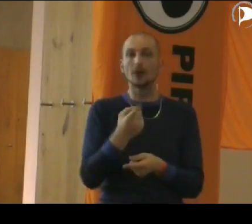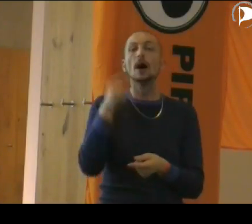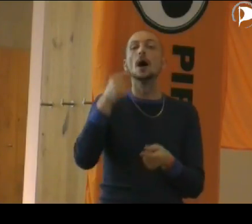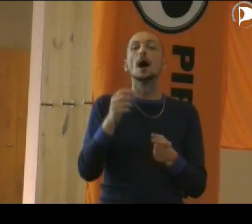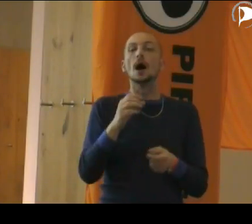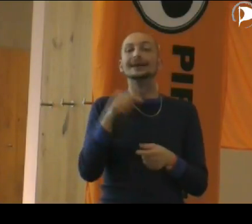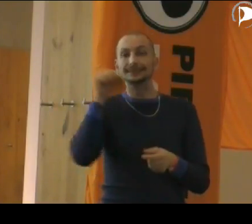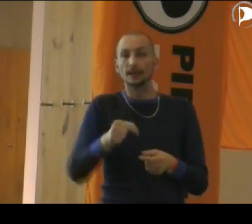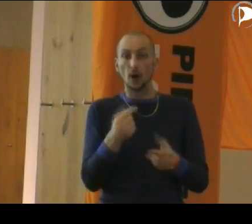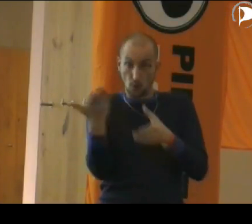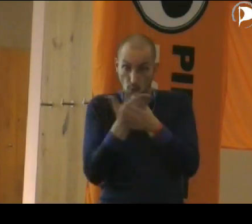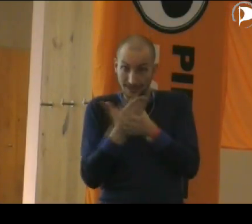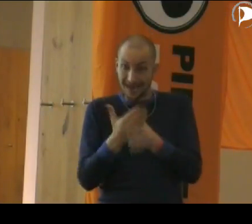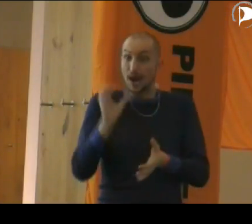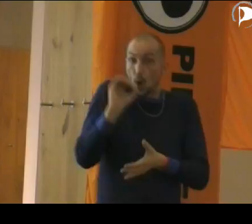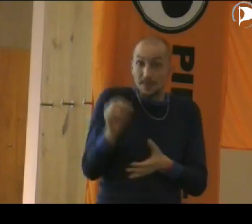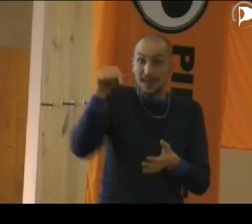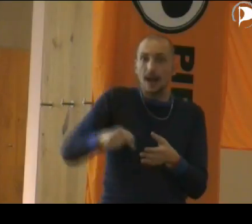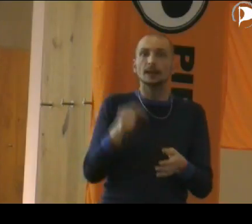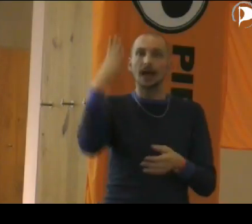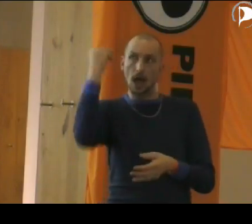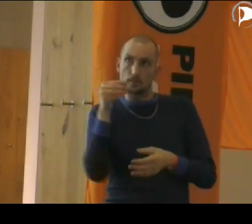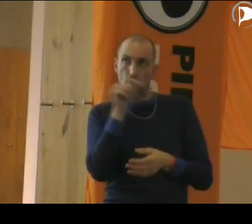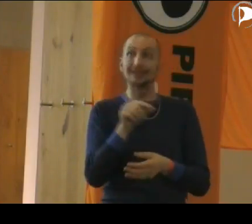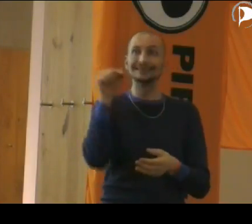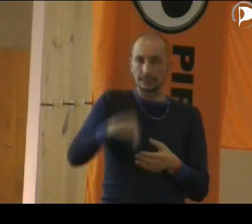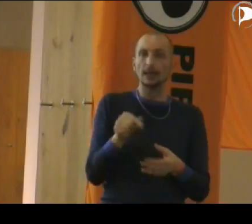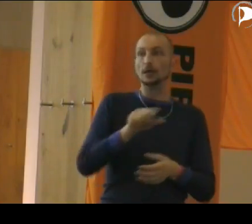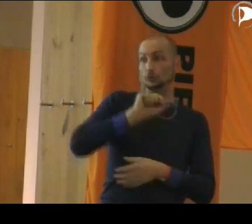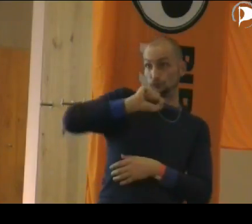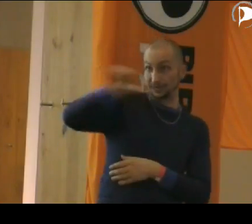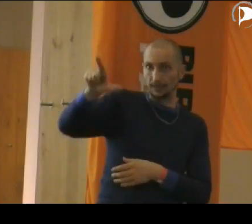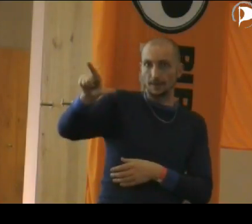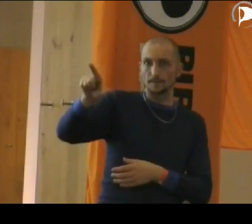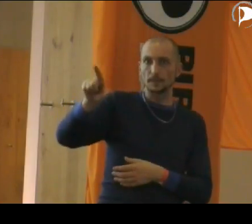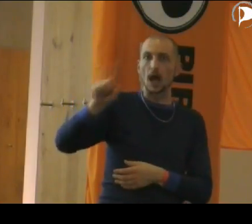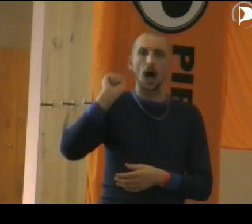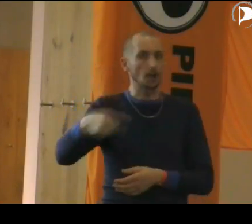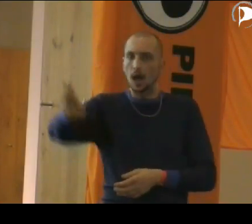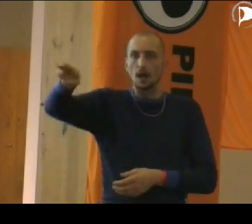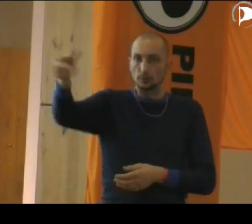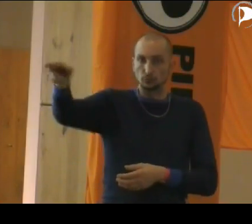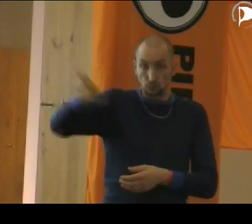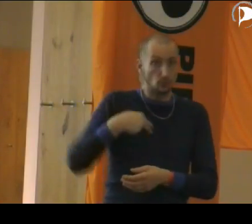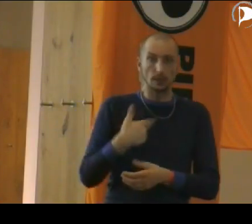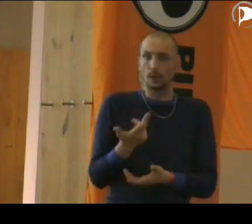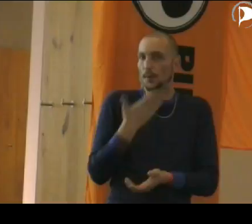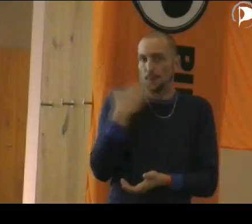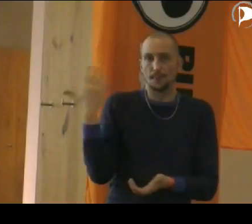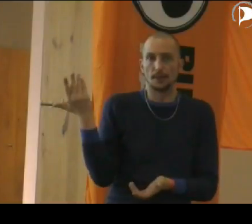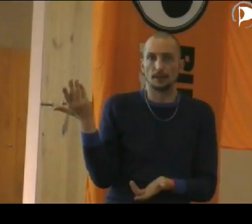an unser steuer wer oder hamburg verschickt wurden jedoch bis heute keine unterlagen mehr zurückgekommen sind